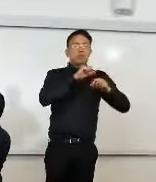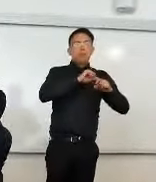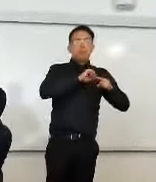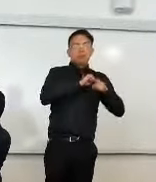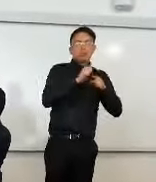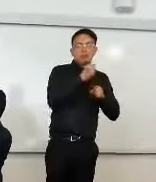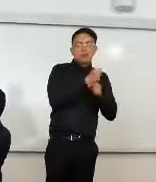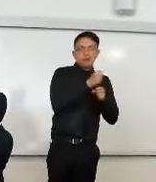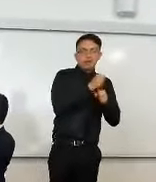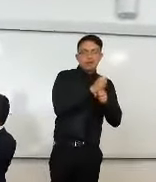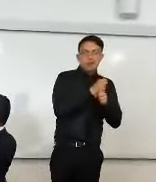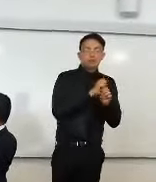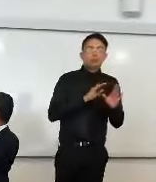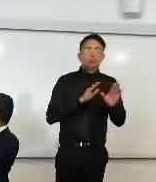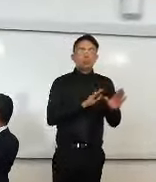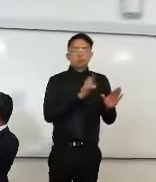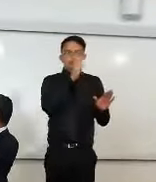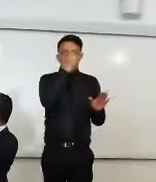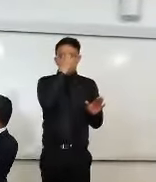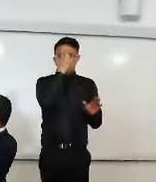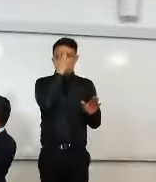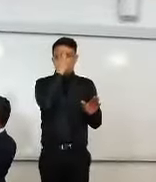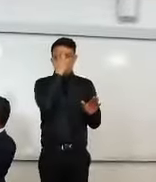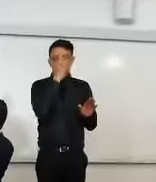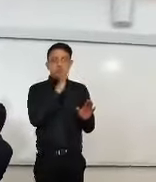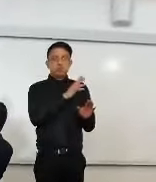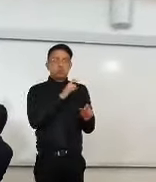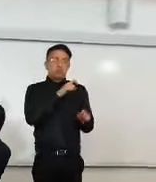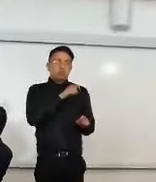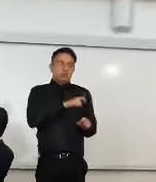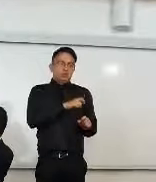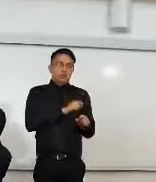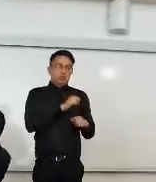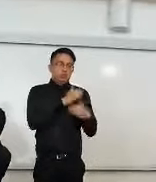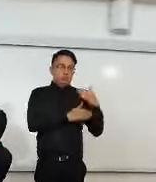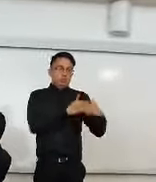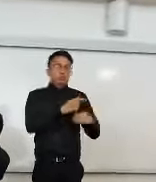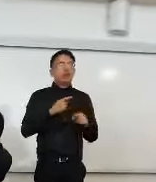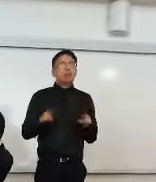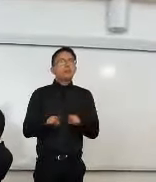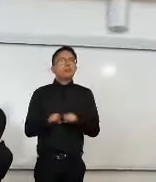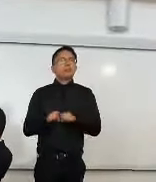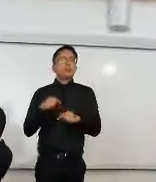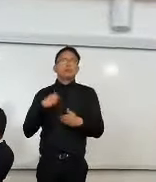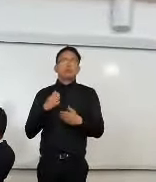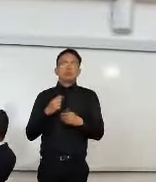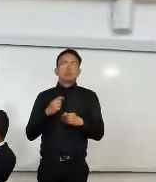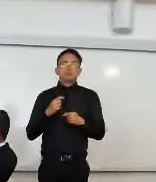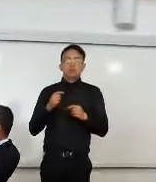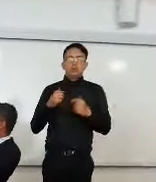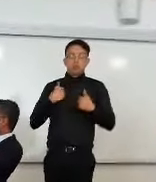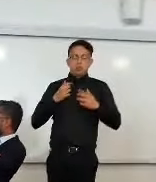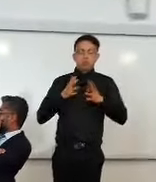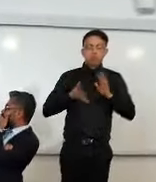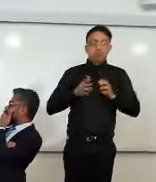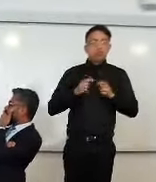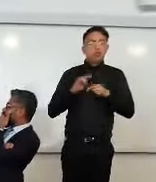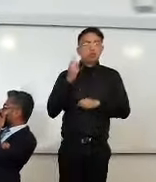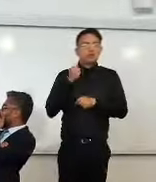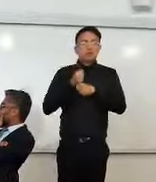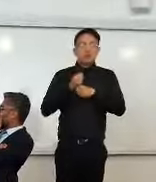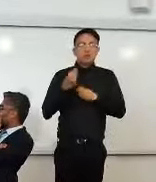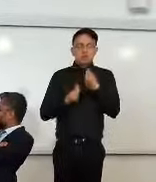porque claramente es necesario. Así como cualquier profesional va a buscar blindar su praxis, pues un